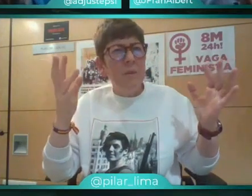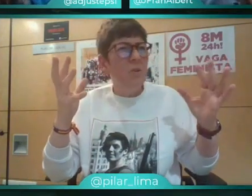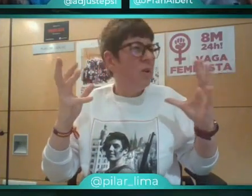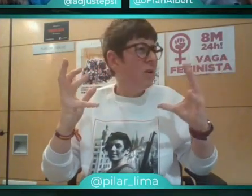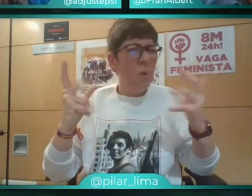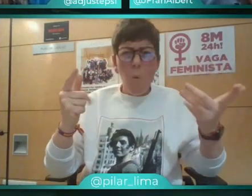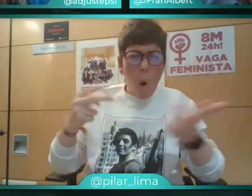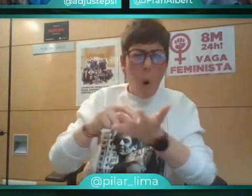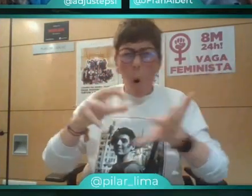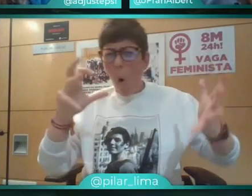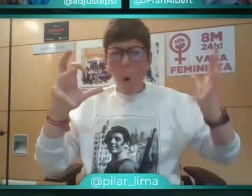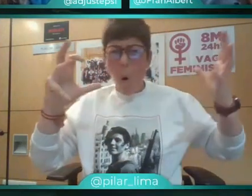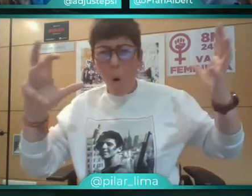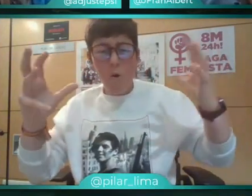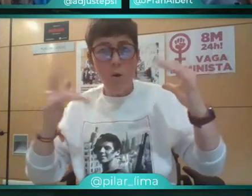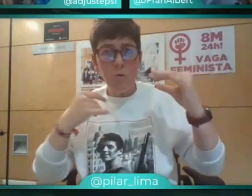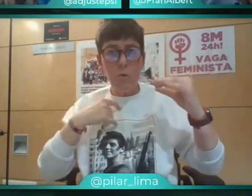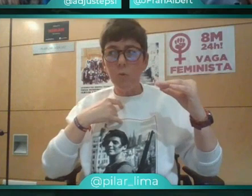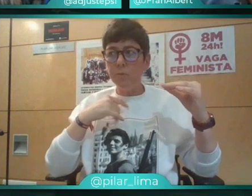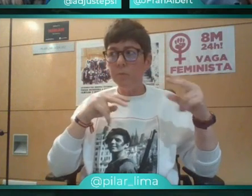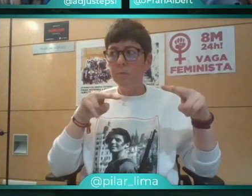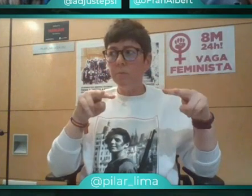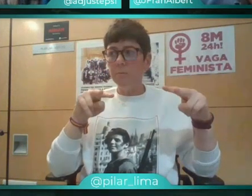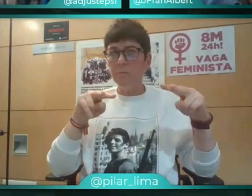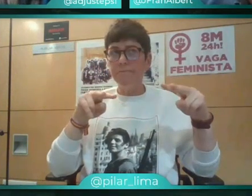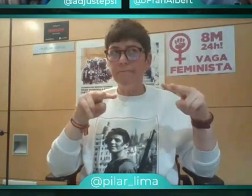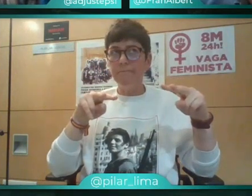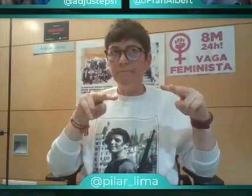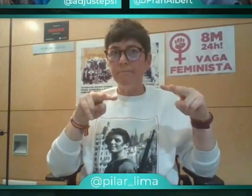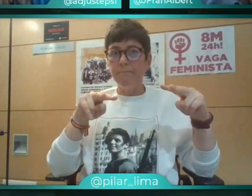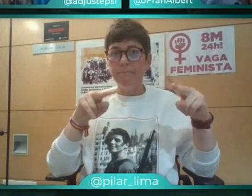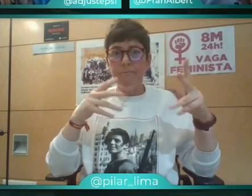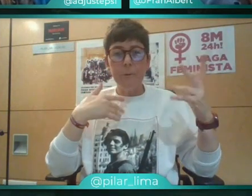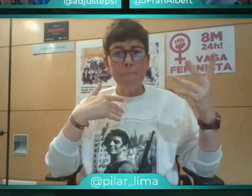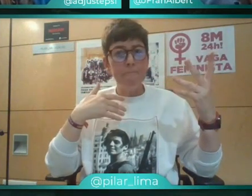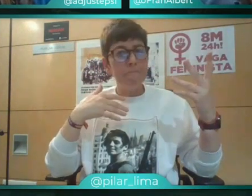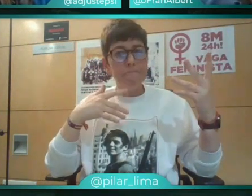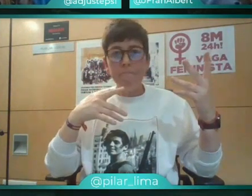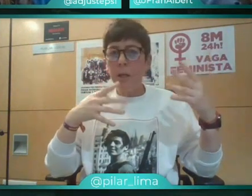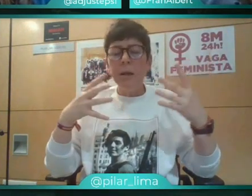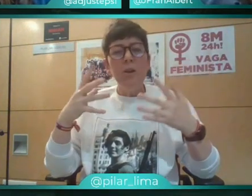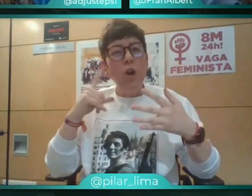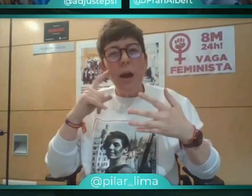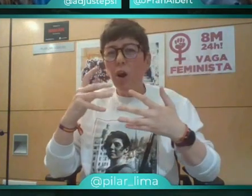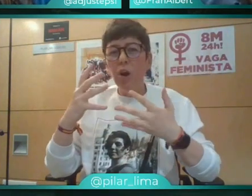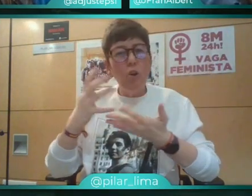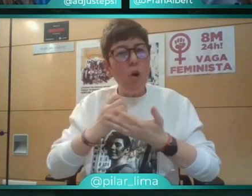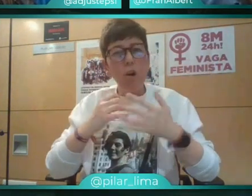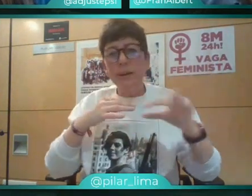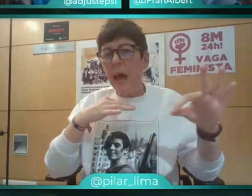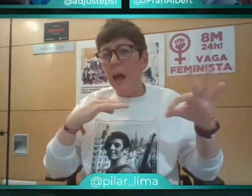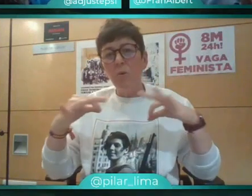sobraban tienen la piel muy fina en cuanto les dices algo de esto bueno una bronca que